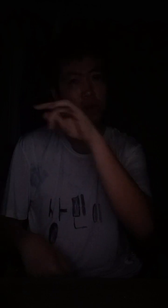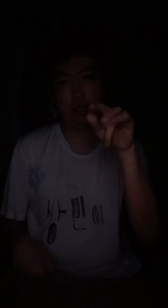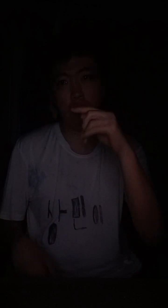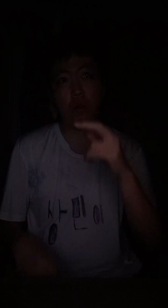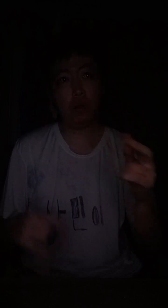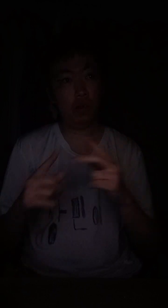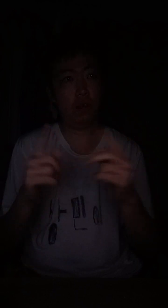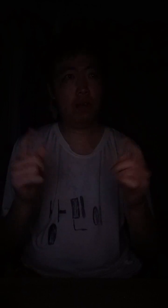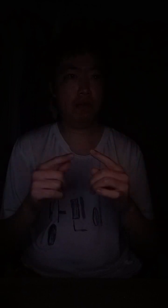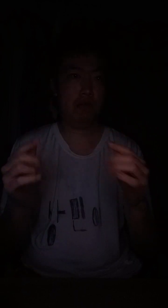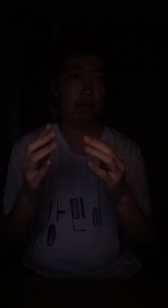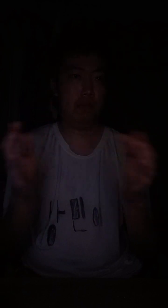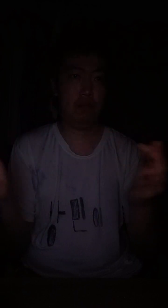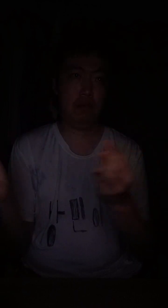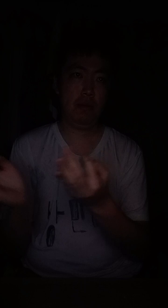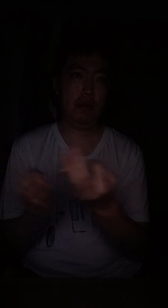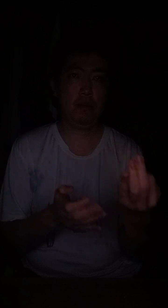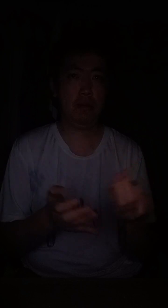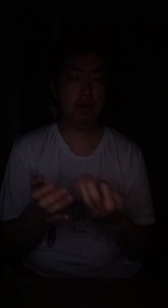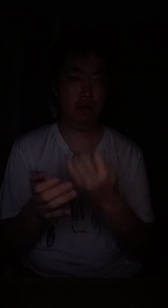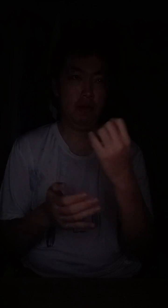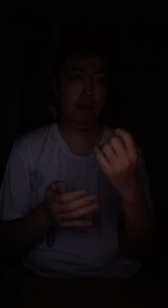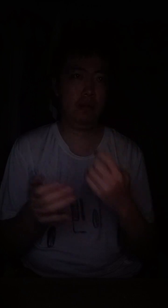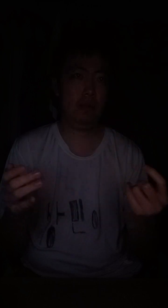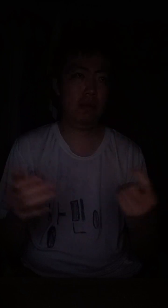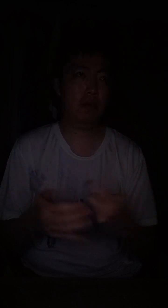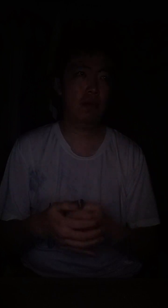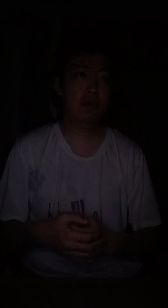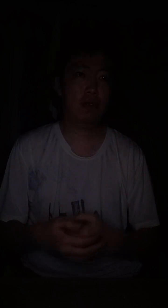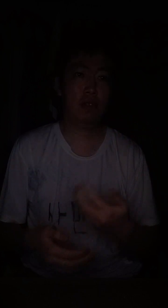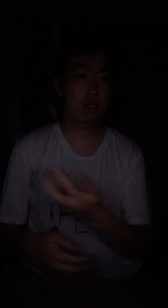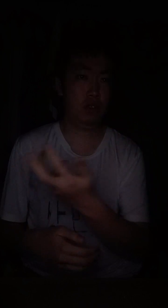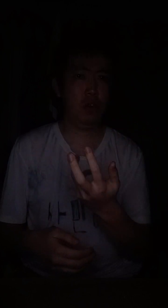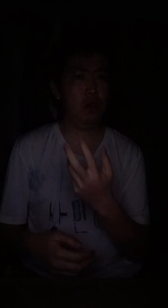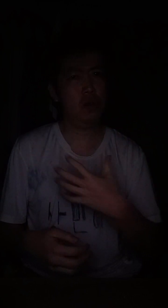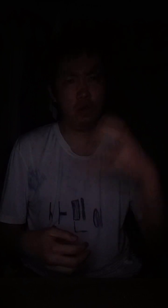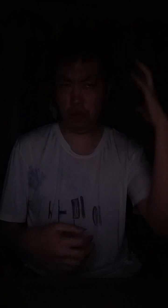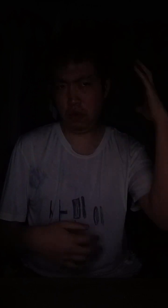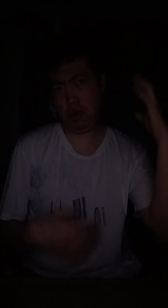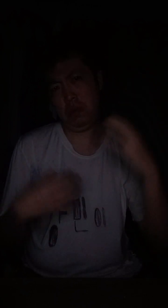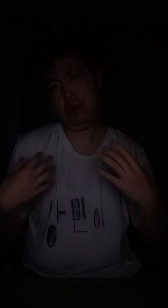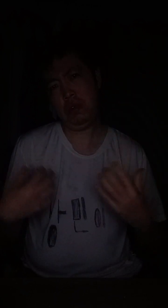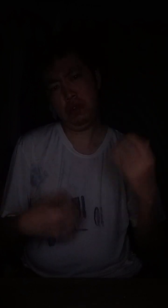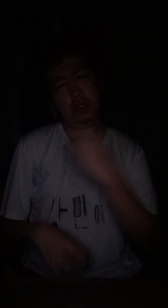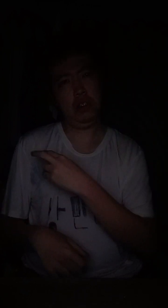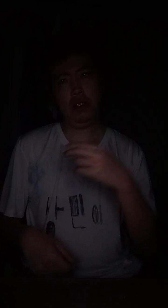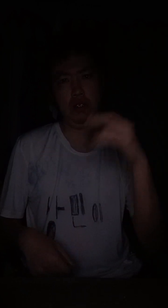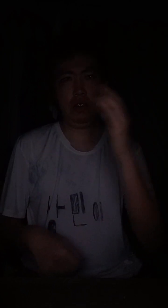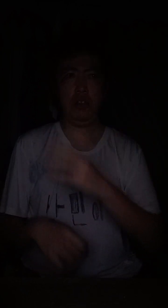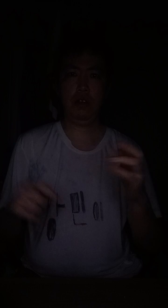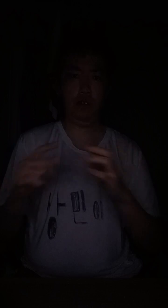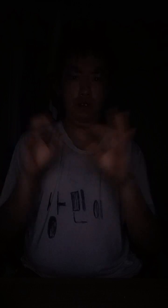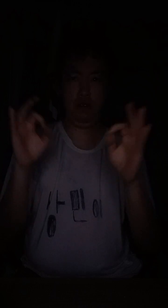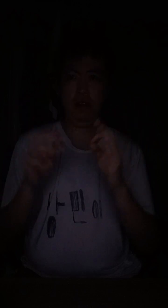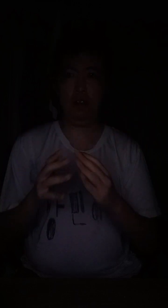확인하고 가림막과 안심 거울을 설치합니다. 우리 여성분들이 굉장히 그 심적 고통이 심한 게 현실입니다. 그래서